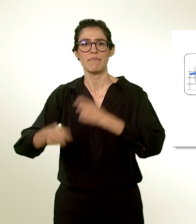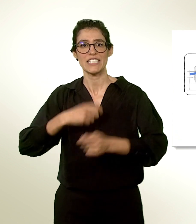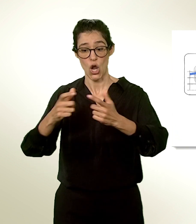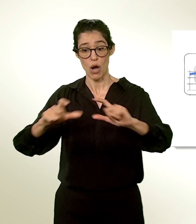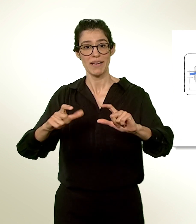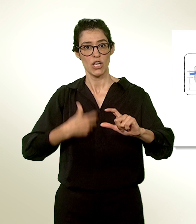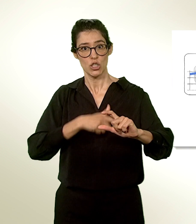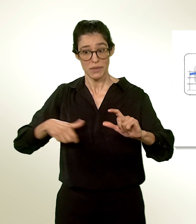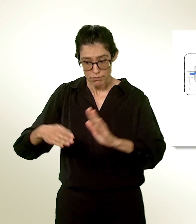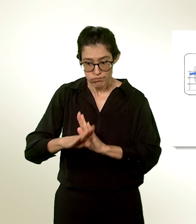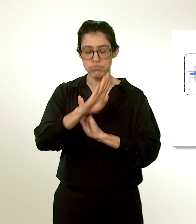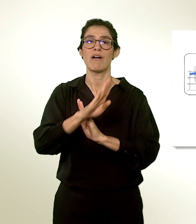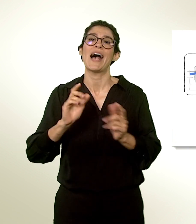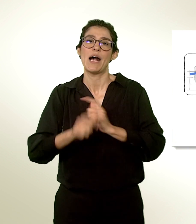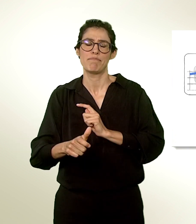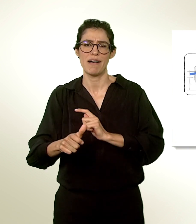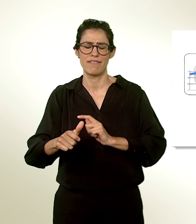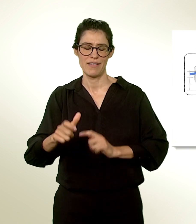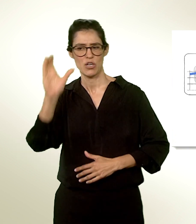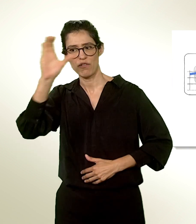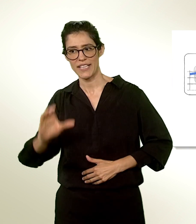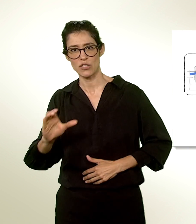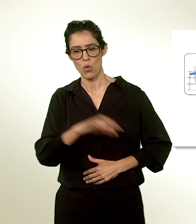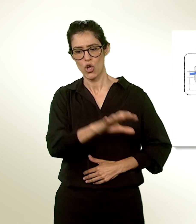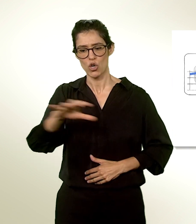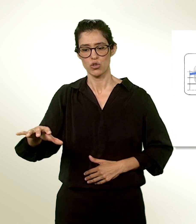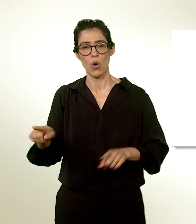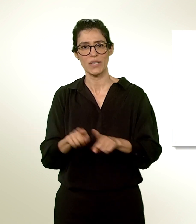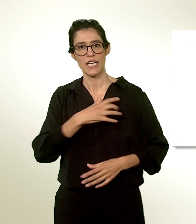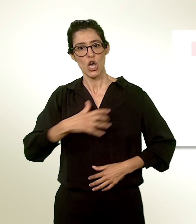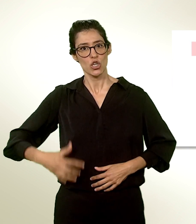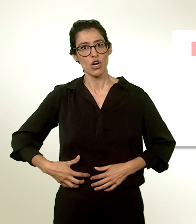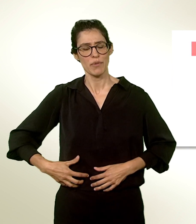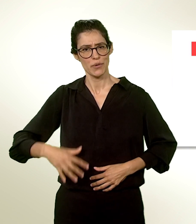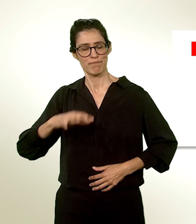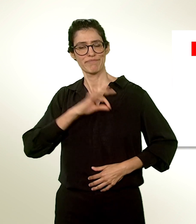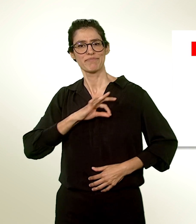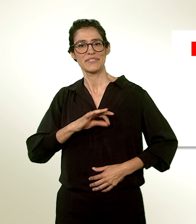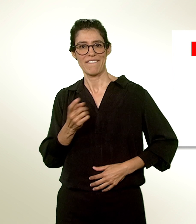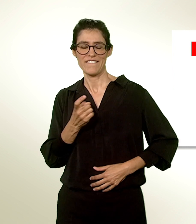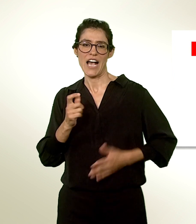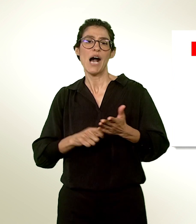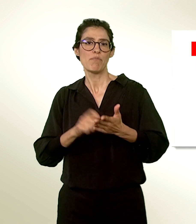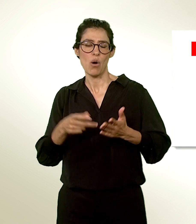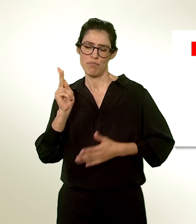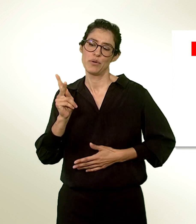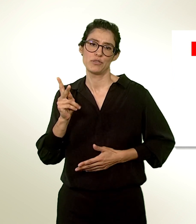percevront à nouveau davantage d'impôts et la réforme s'autofinancera. Le comité référendaire juge incompréhensible que la réforme de